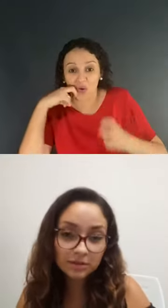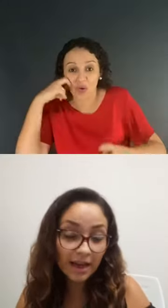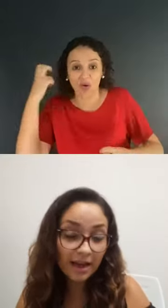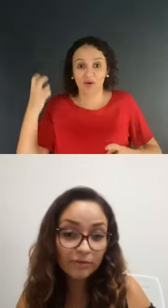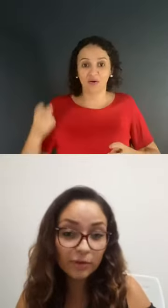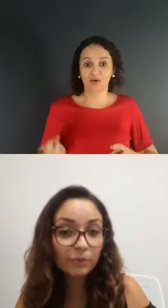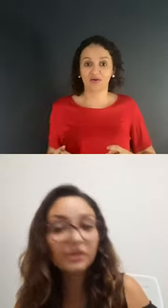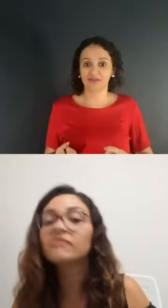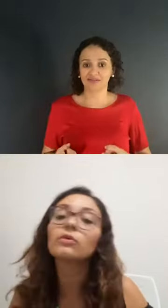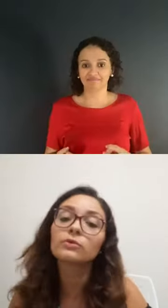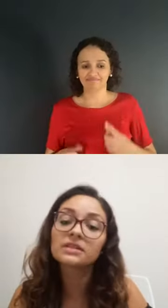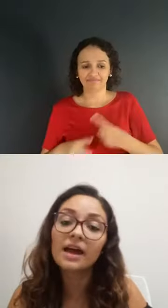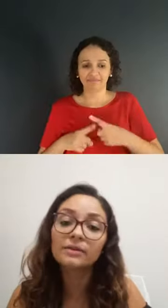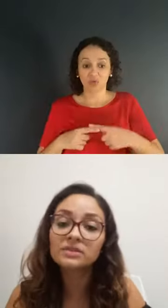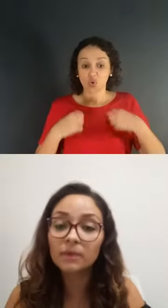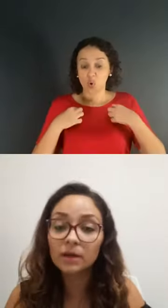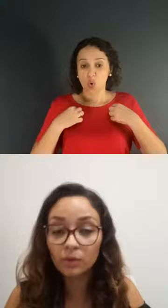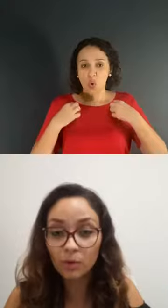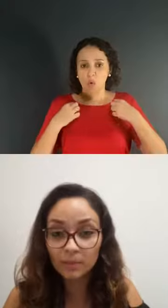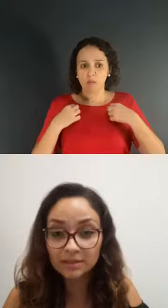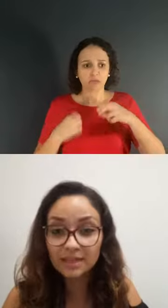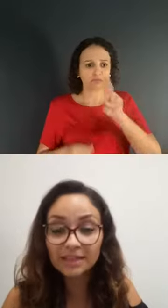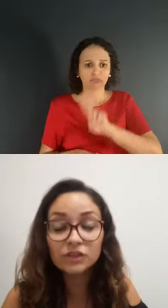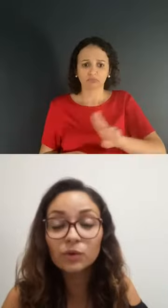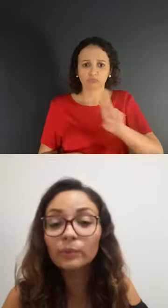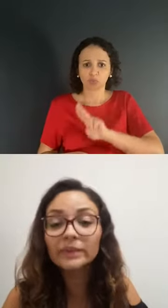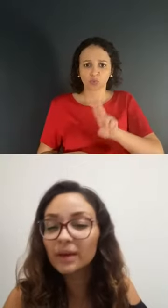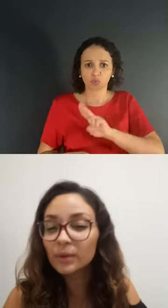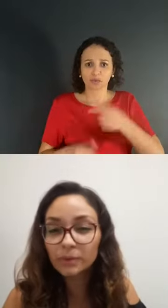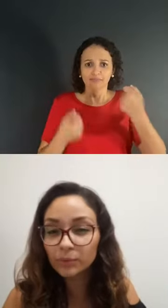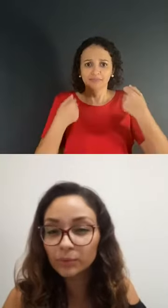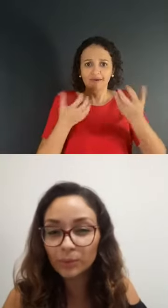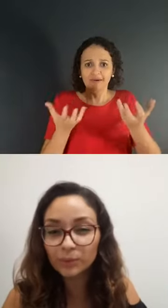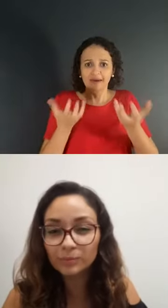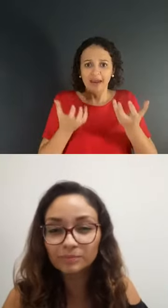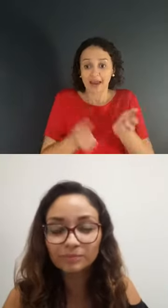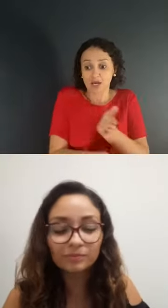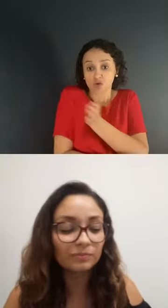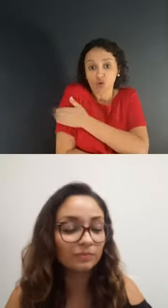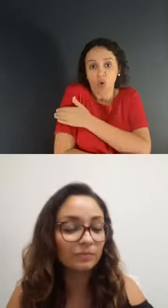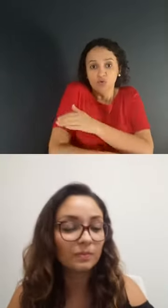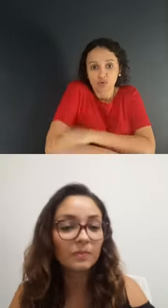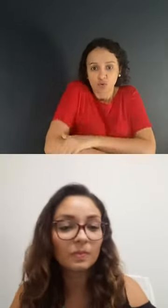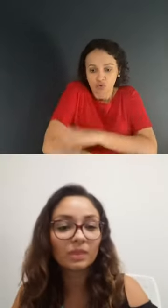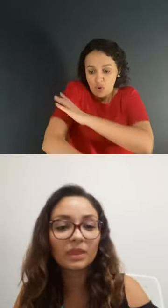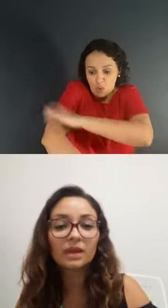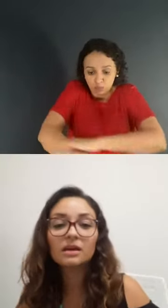que gostava porque vão mostrar os hematomas. Tenta esconder o tempo todo.